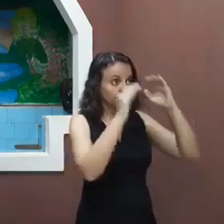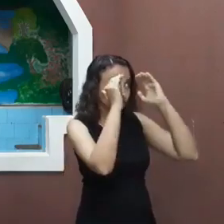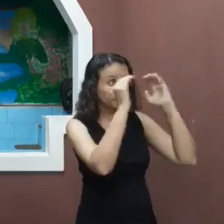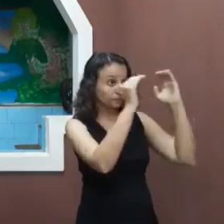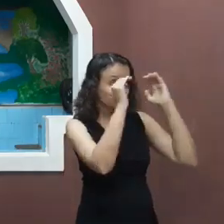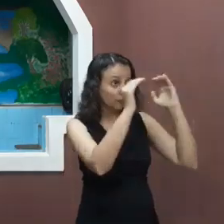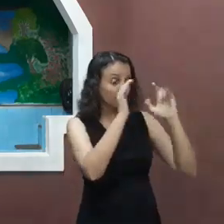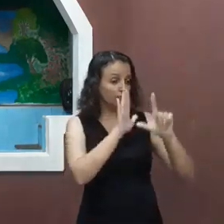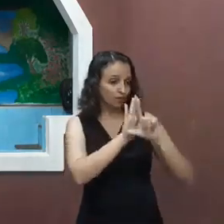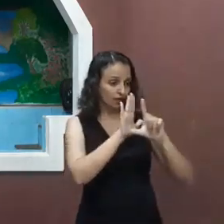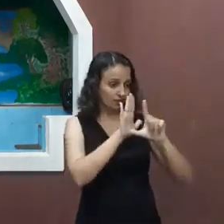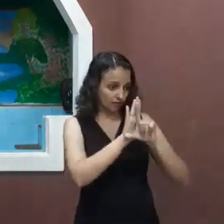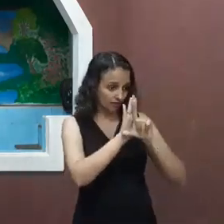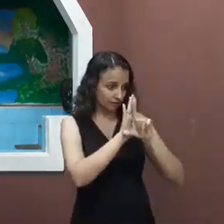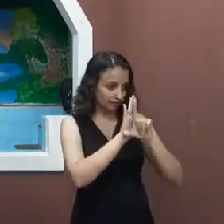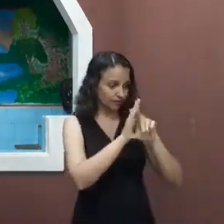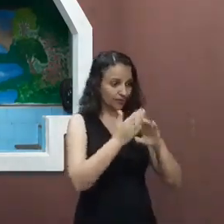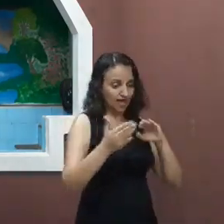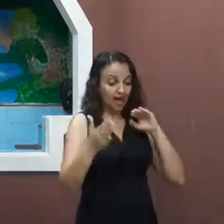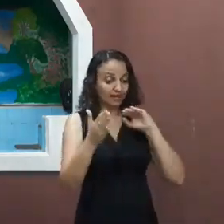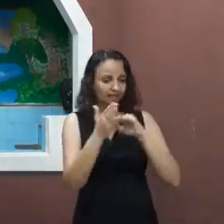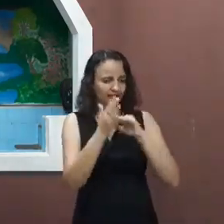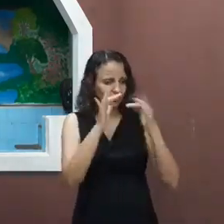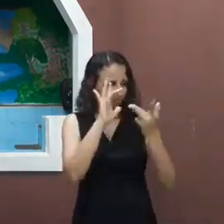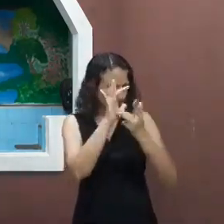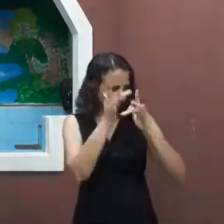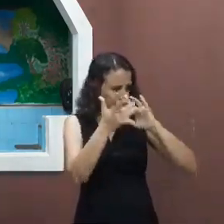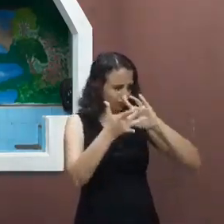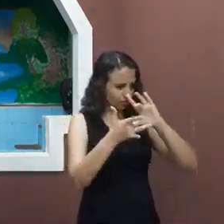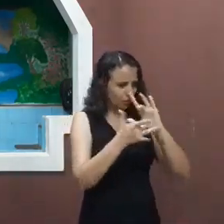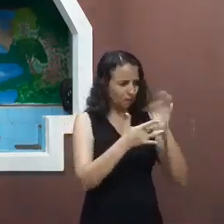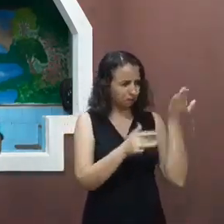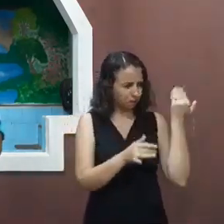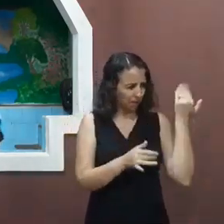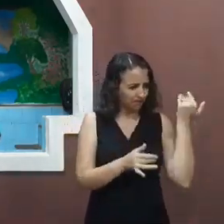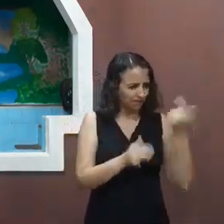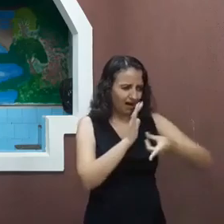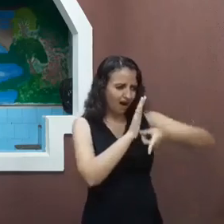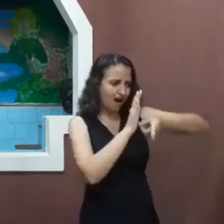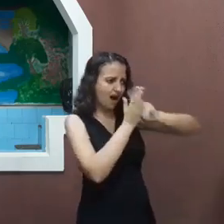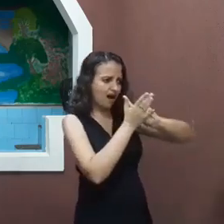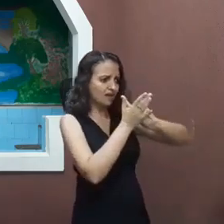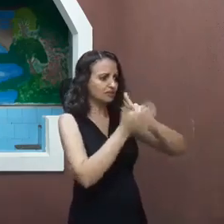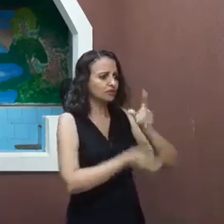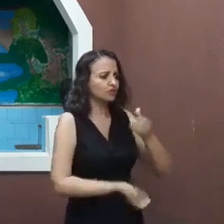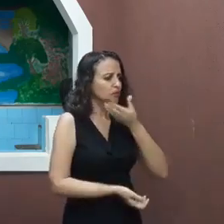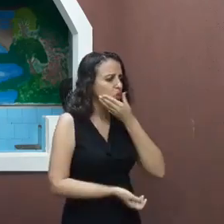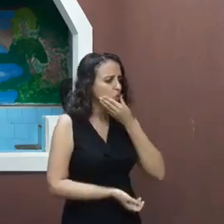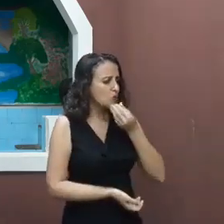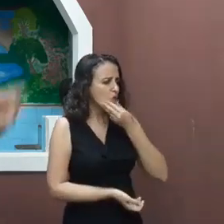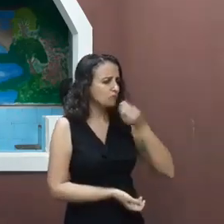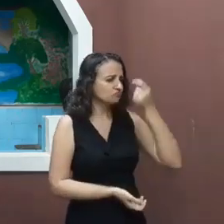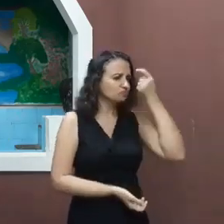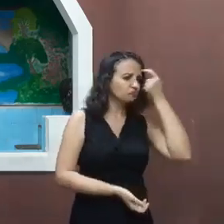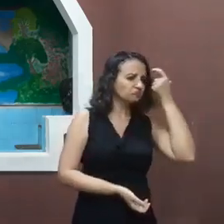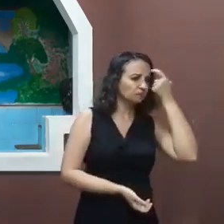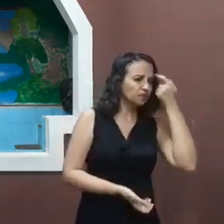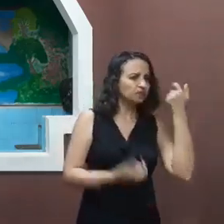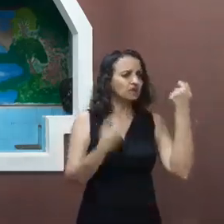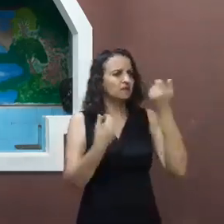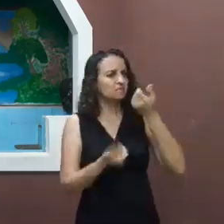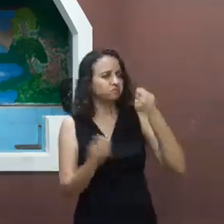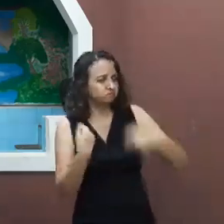então, até a vinda de Cristo, o homem entendia que ele teria que fazer uma obra, que ele teria que fazer preceitos,